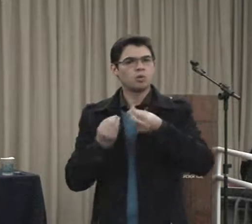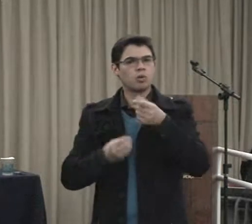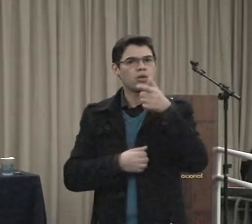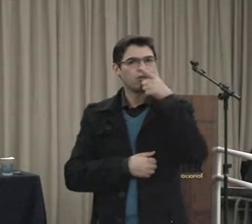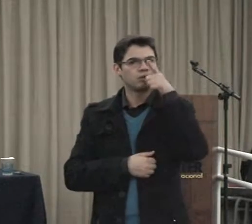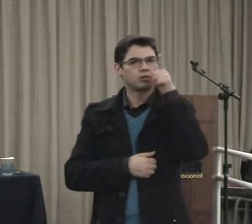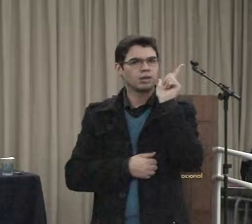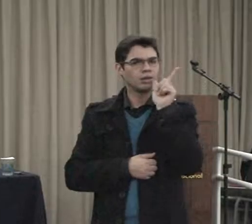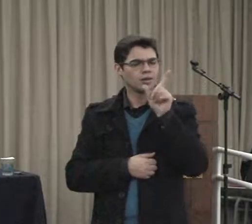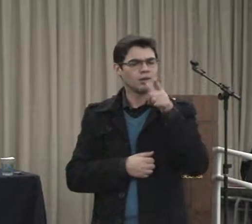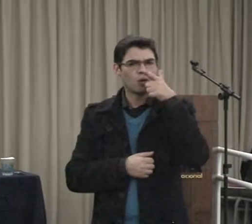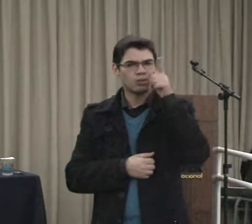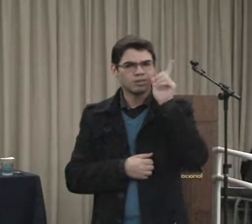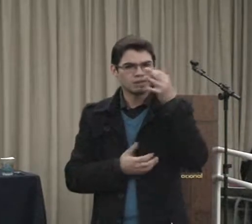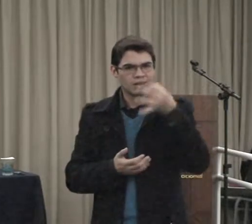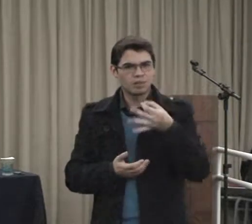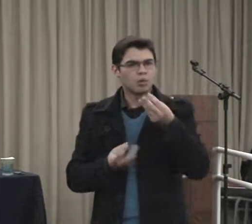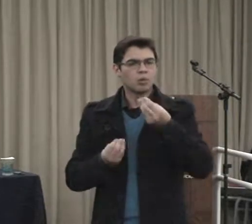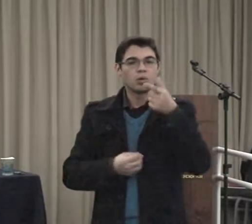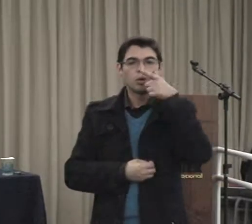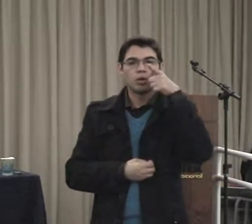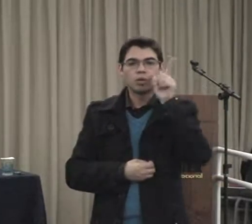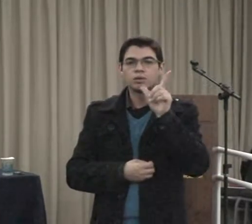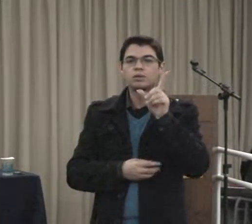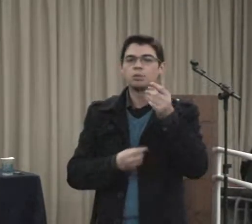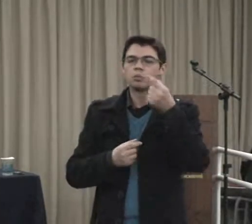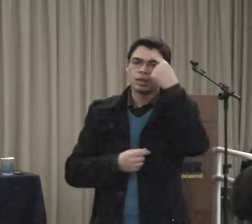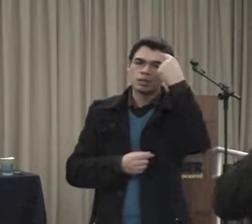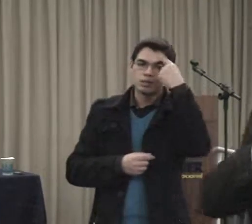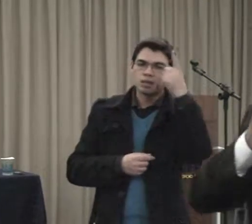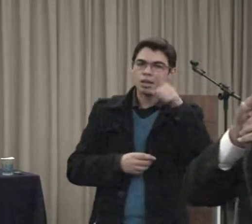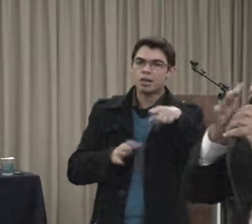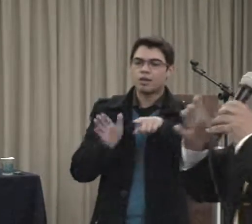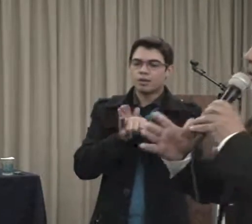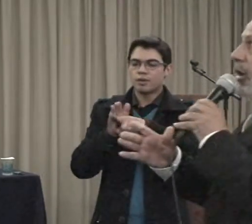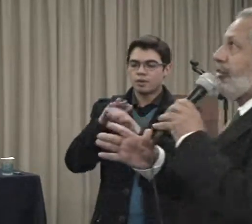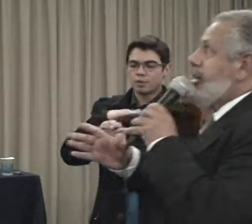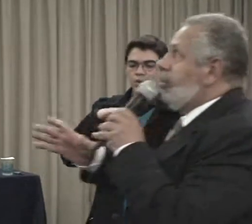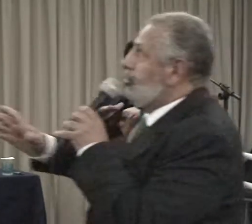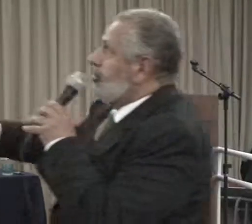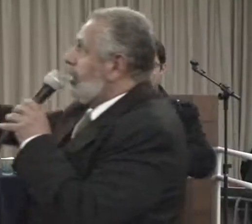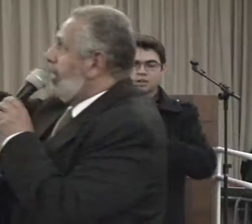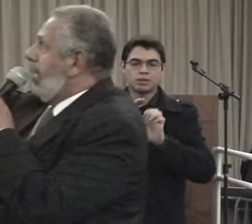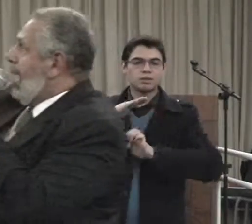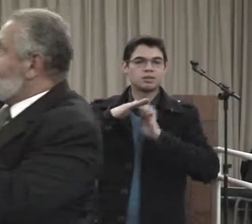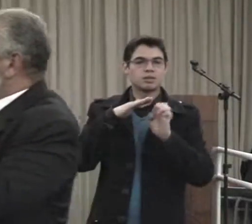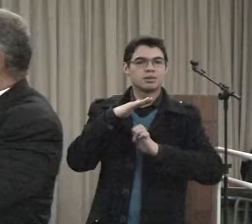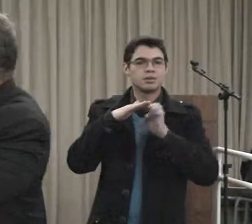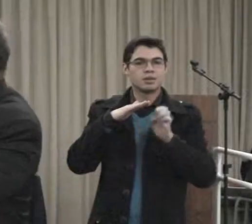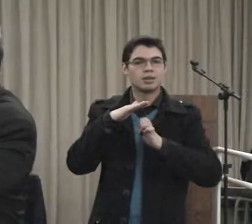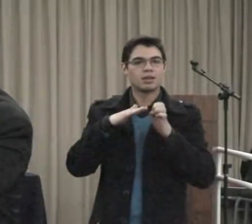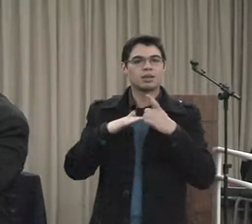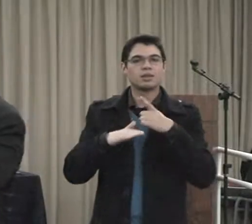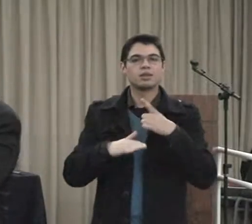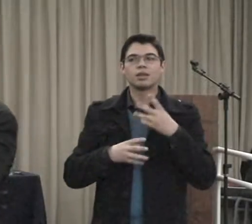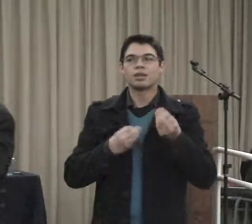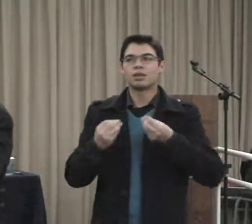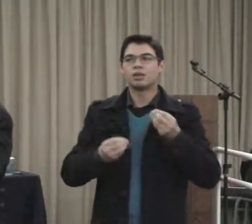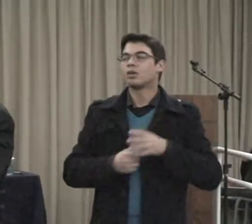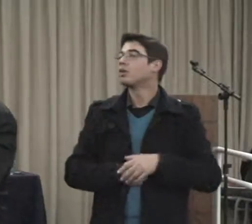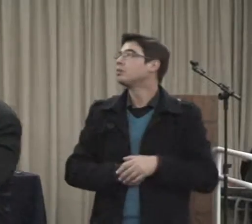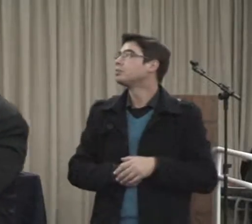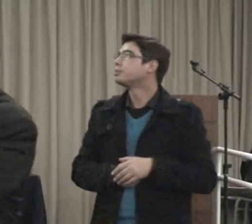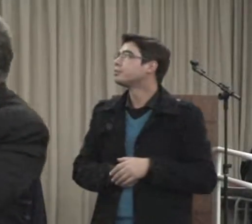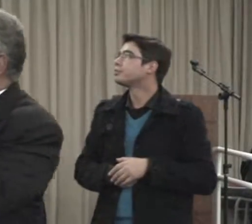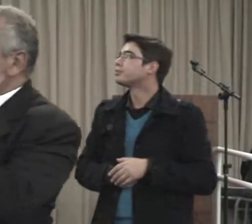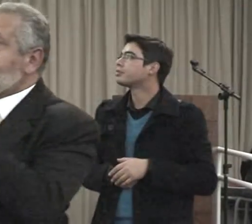ontem. Para se avaliar uma organização, uma empresa, nós tínhamos a avaliação por uma medida antiga,